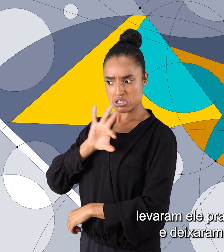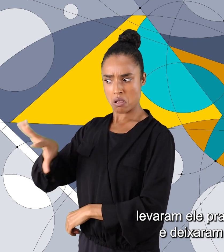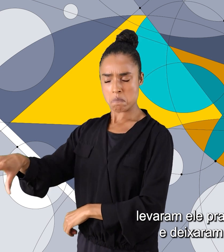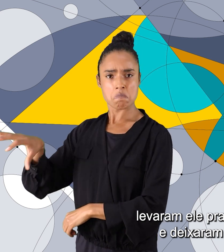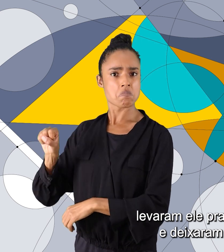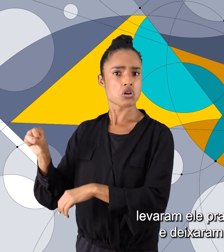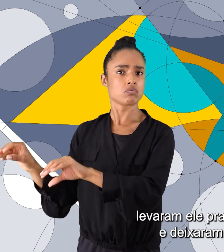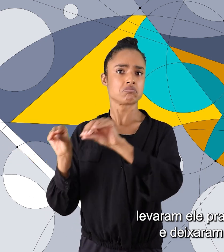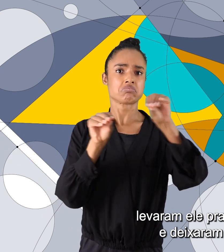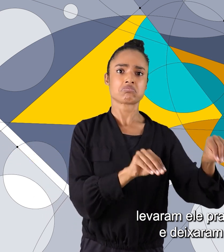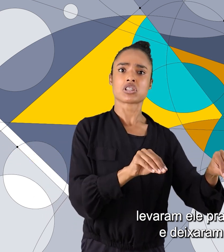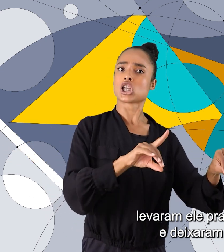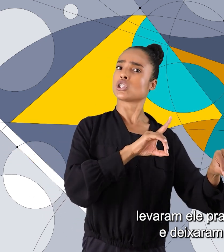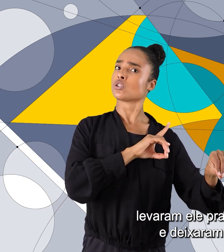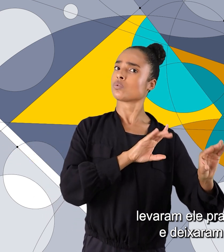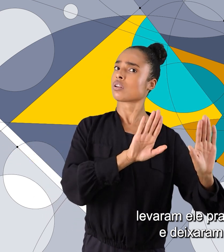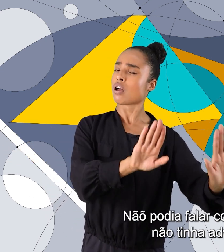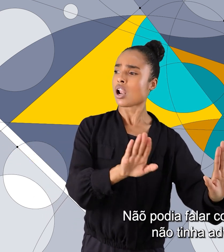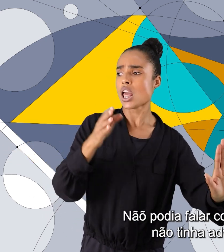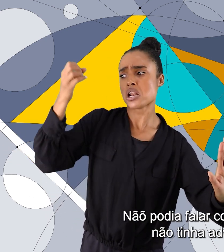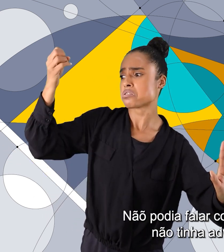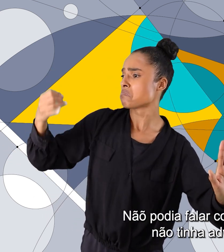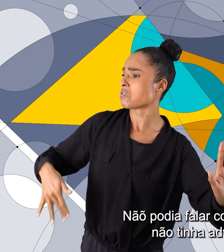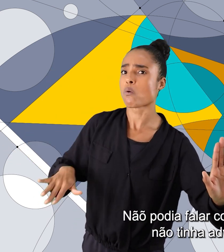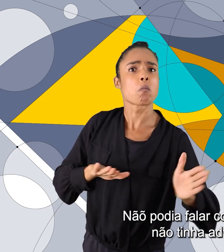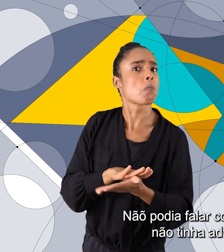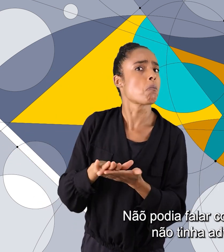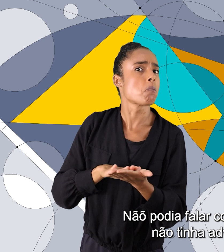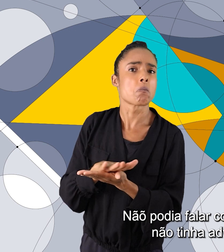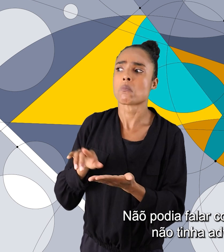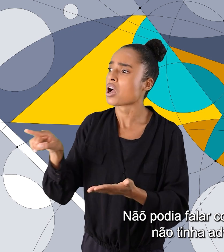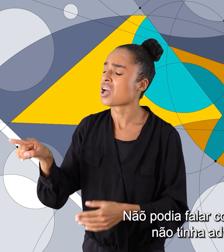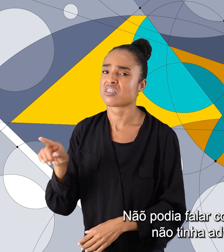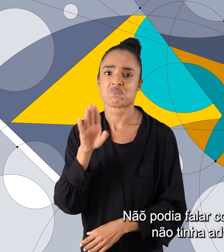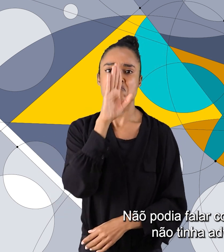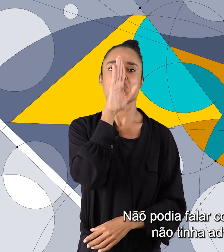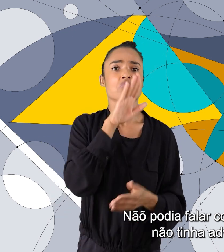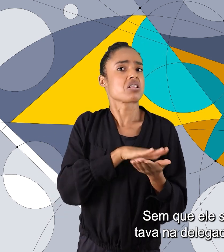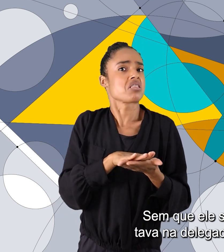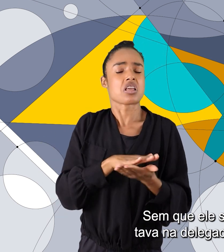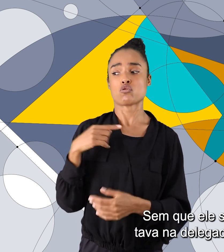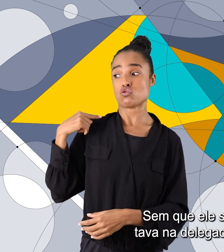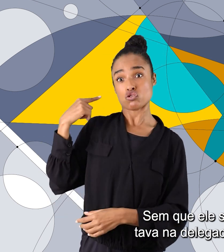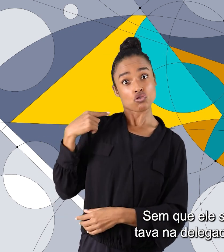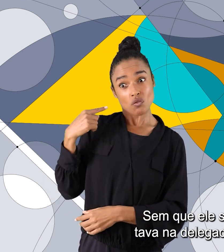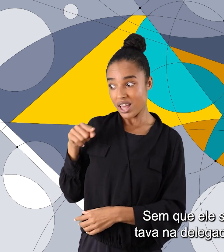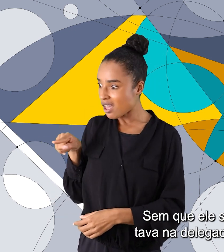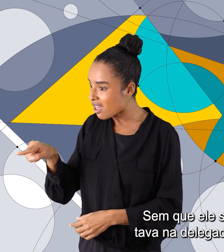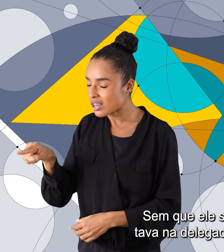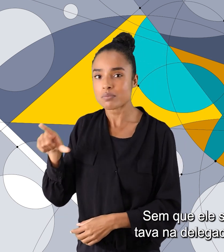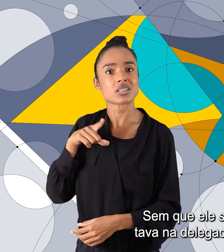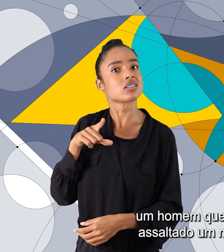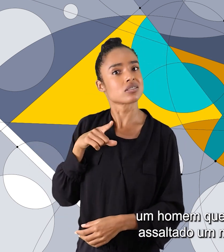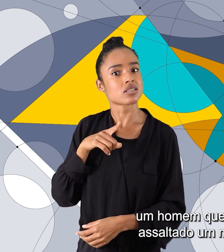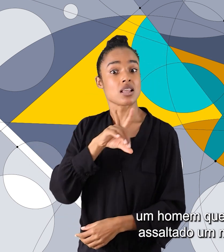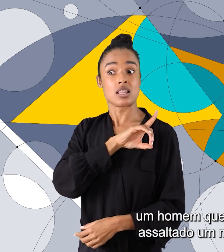ele para a delegacia e deixaram ele lá. Não podia falar com a esposa, não tinha advogado. Sem que ele soubesse, estava na